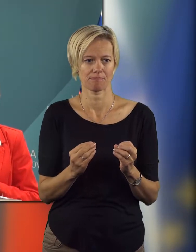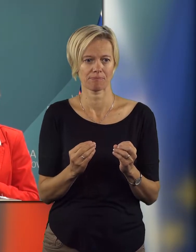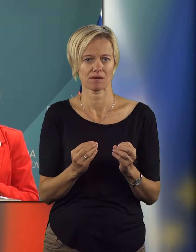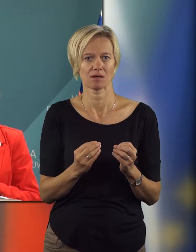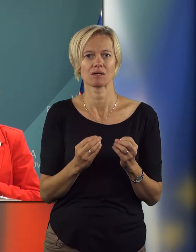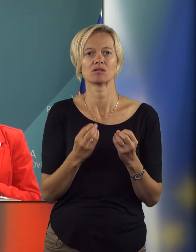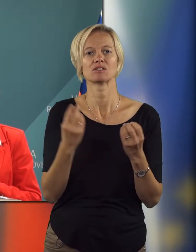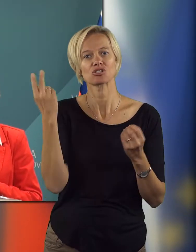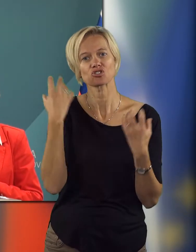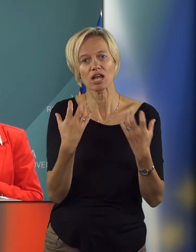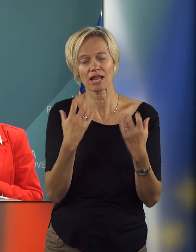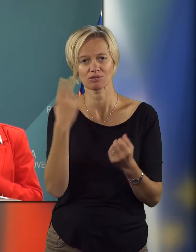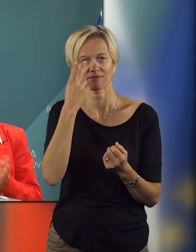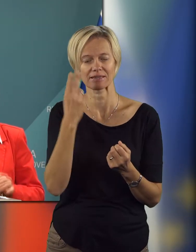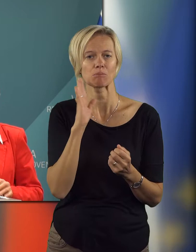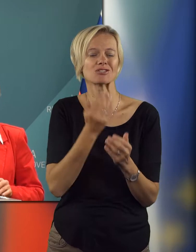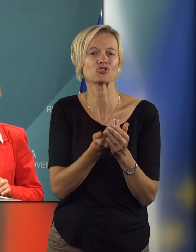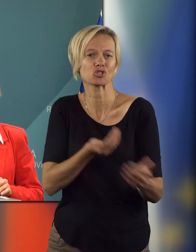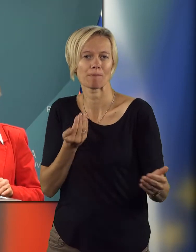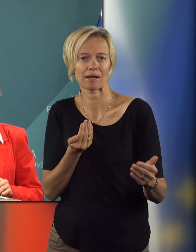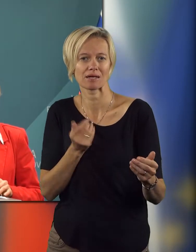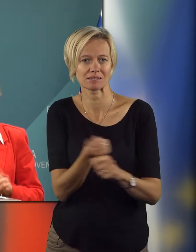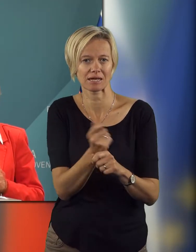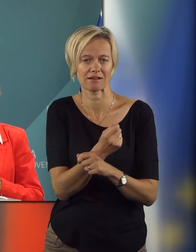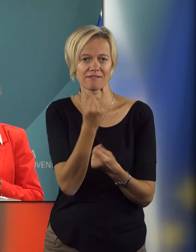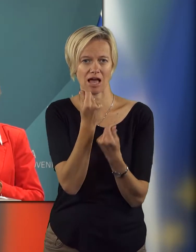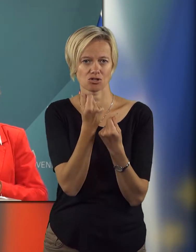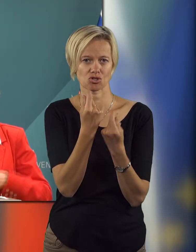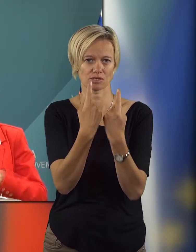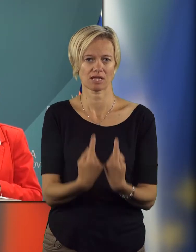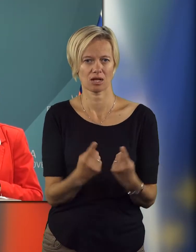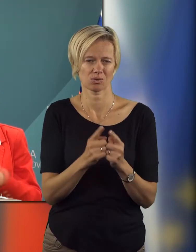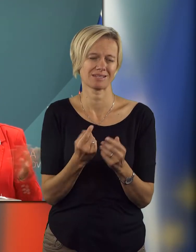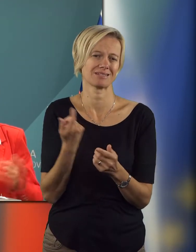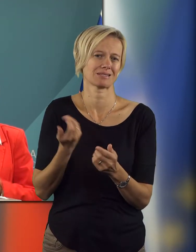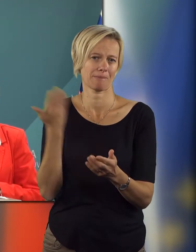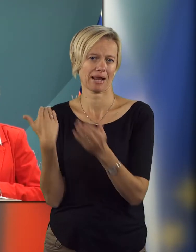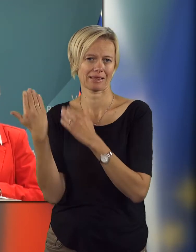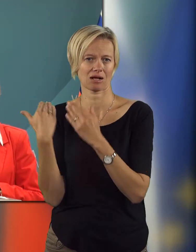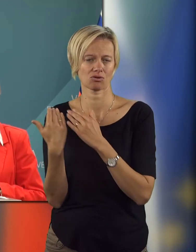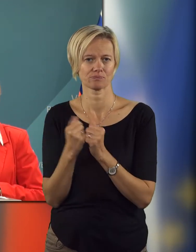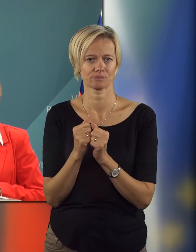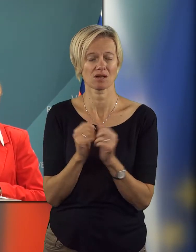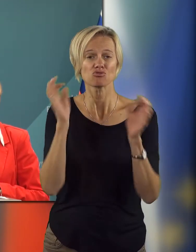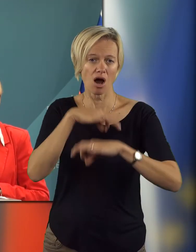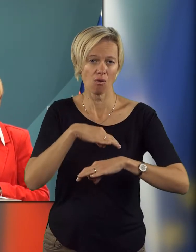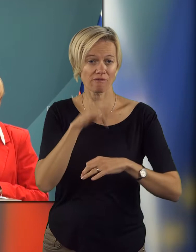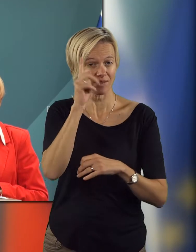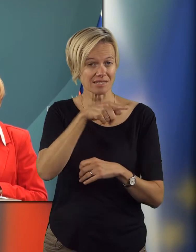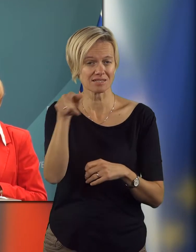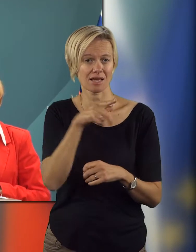sistem, želel, da bi se seveda čim prej saniralo finančno stanje tudi iz preteklosti.